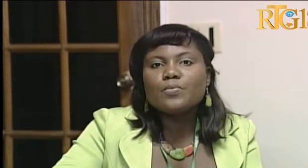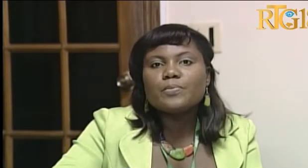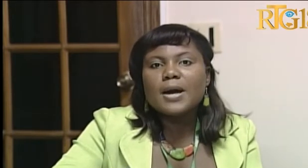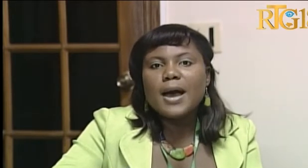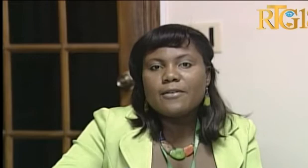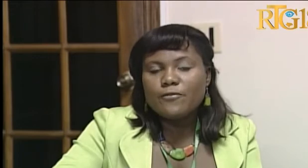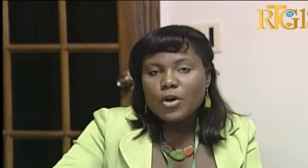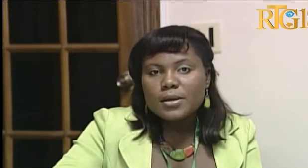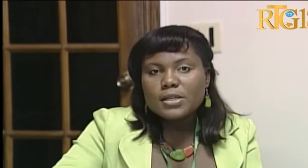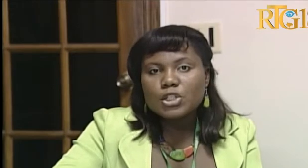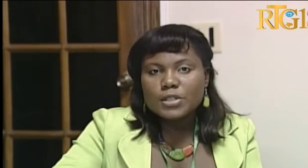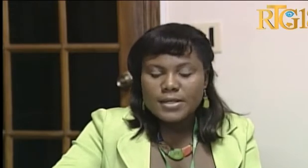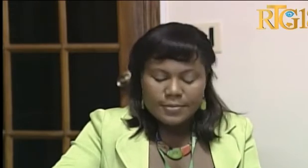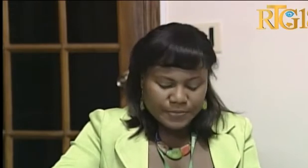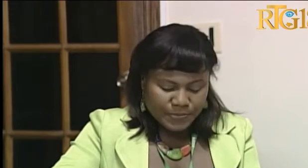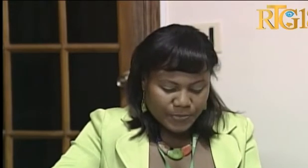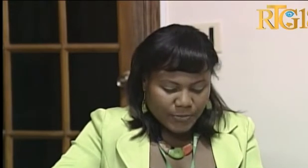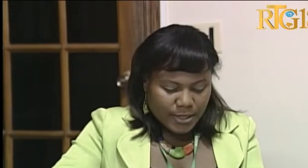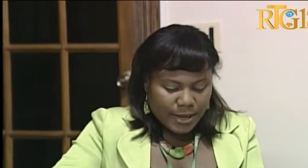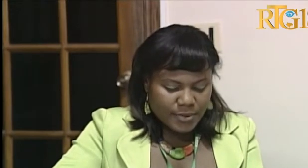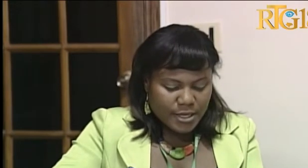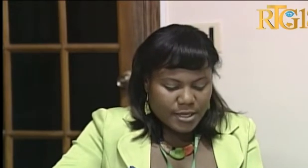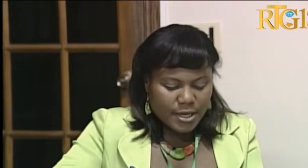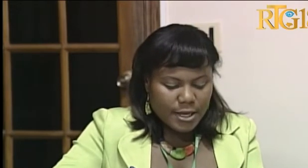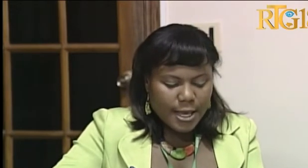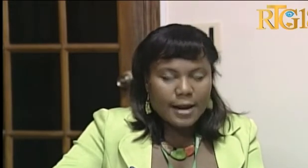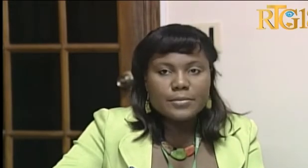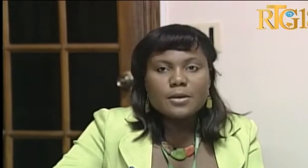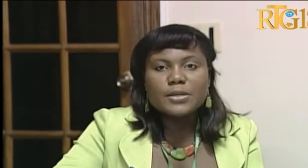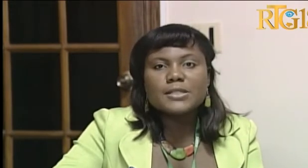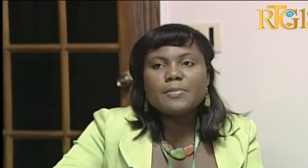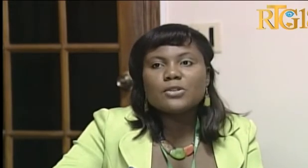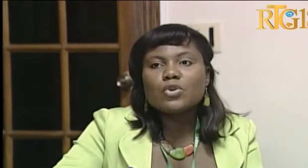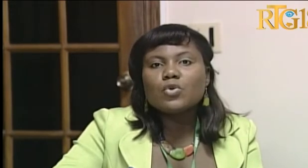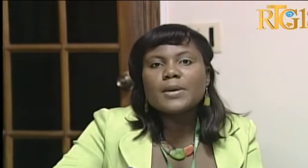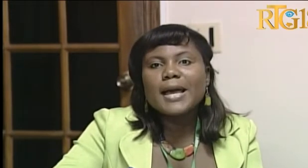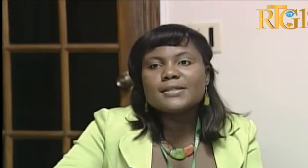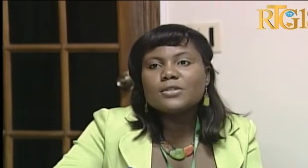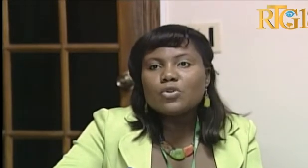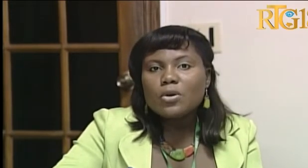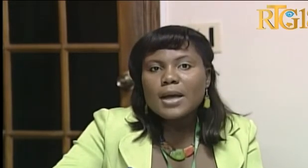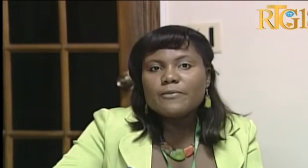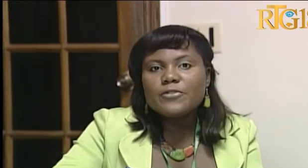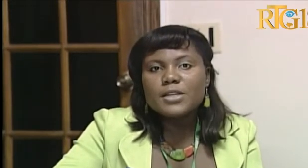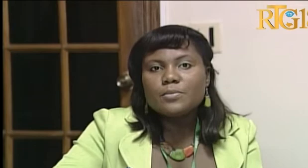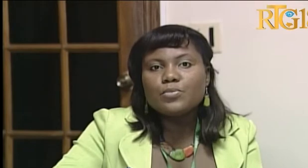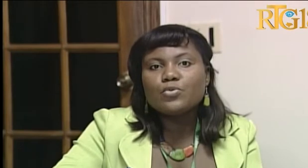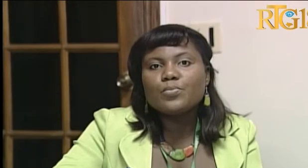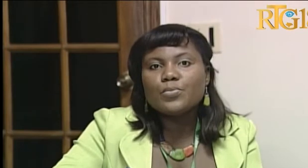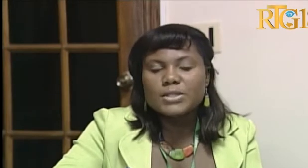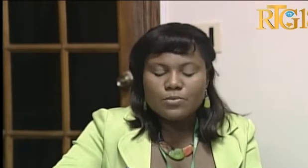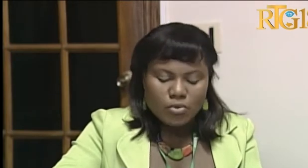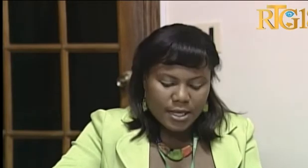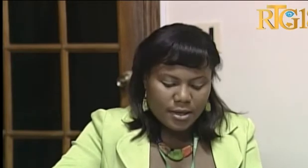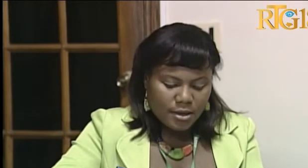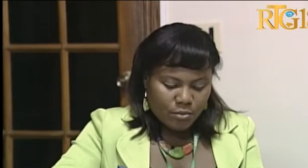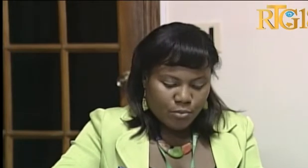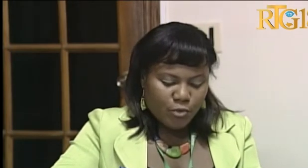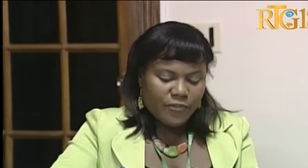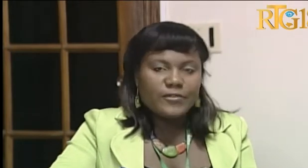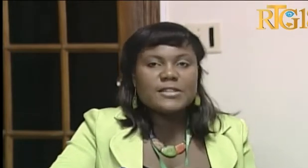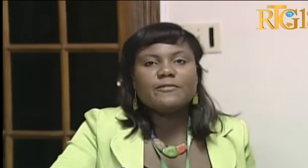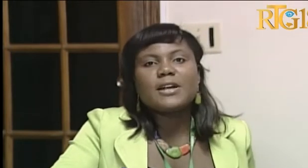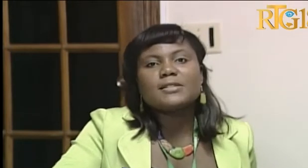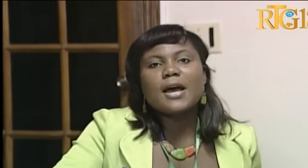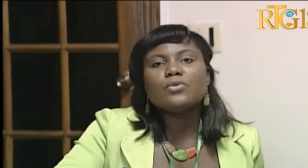c'est un groupe aveugle qui chantait. N'a gagné également participation groupe Casino qui venu pour porter bourré